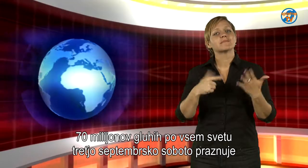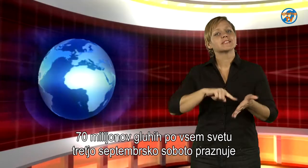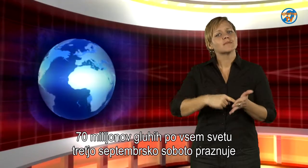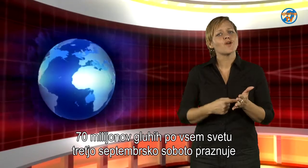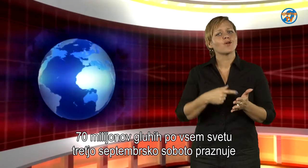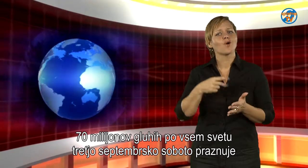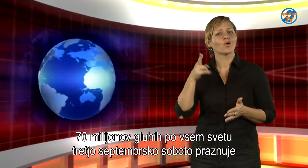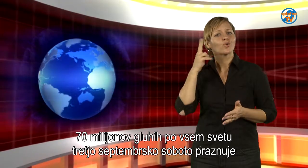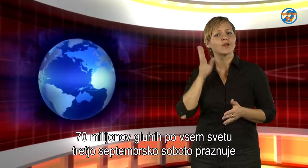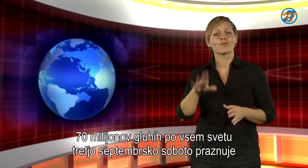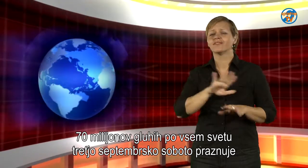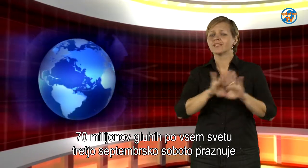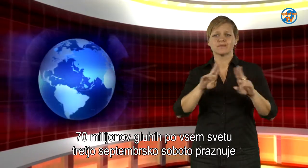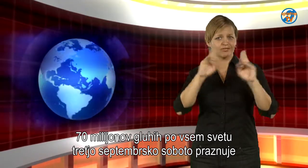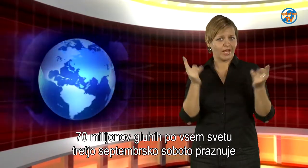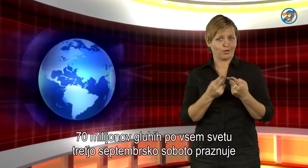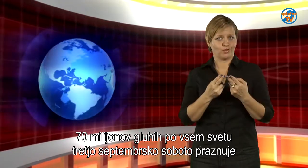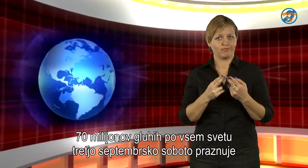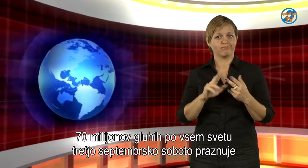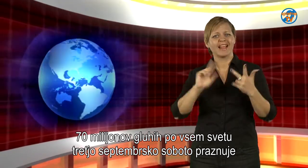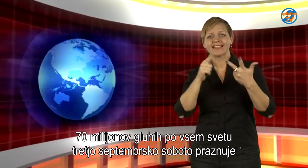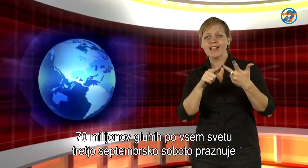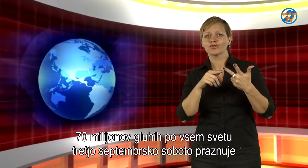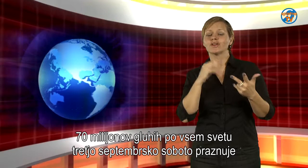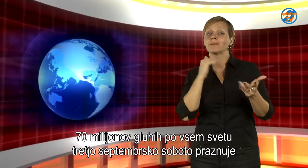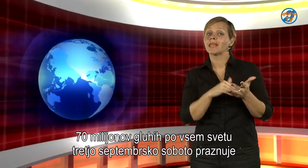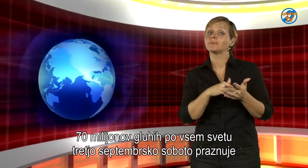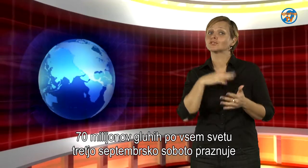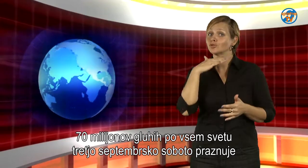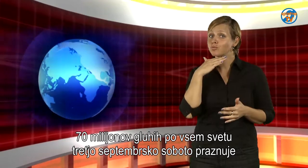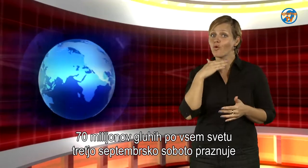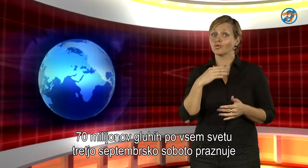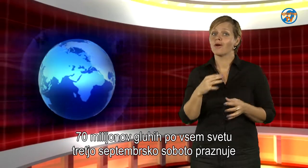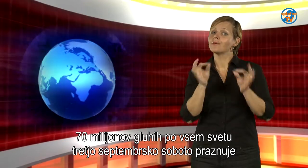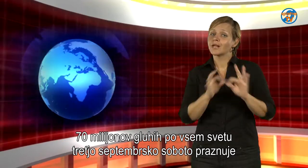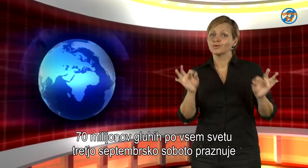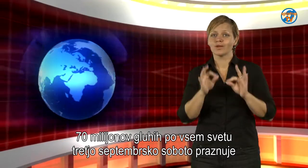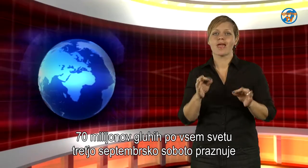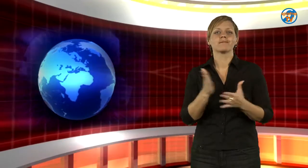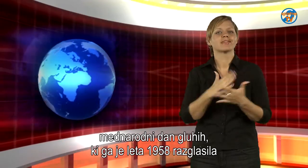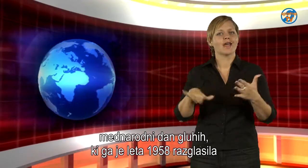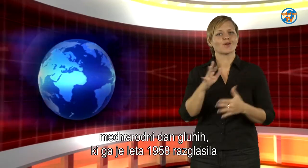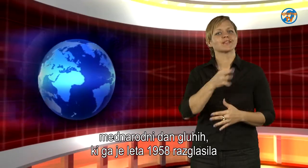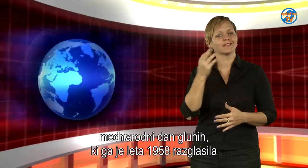70 milijonov gluhih po vsem svetu 3. septembrsko soboto praznuje Mednarodni dan gluhih, ki ga je leta